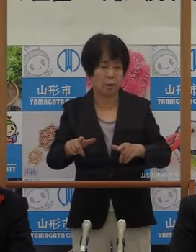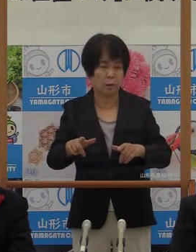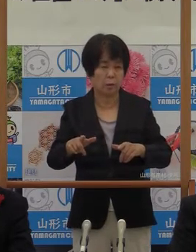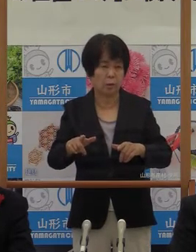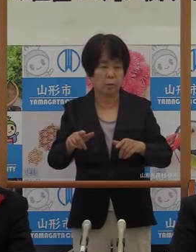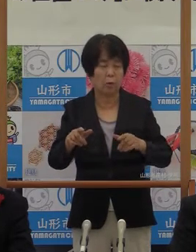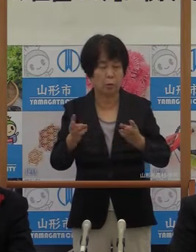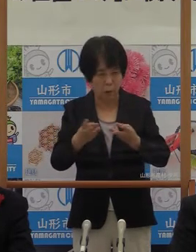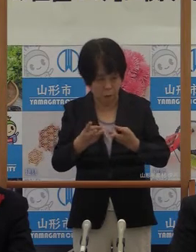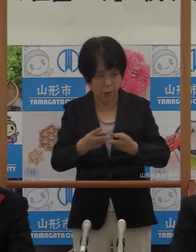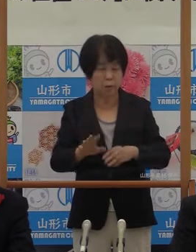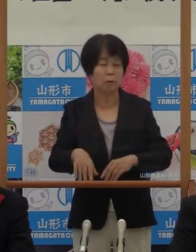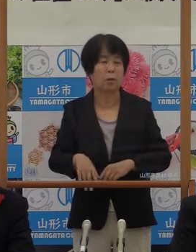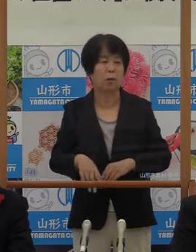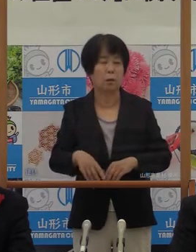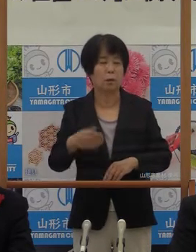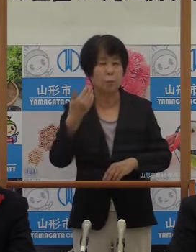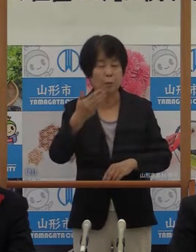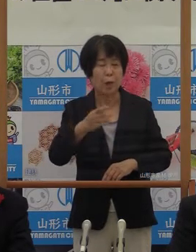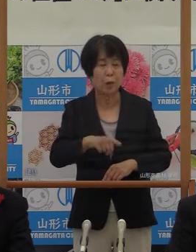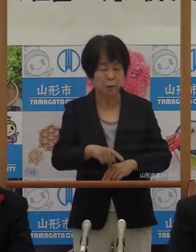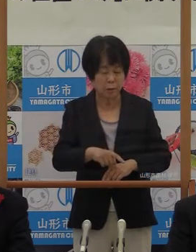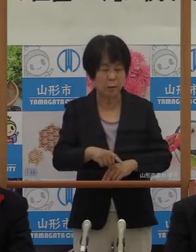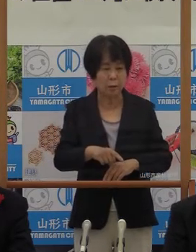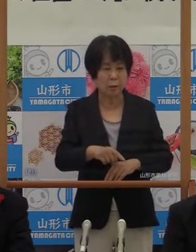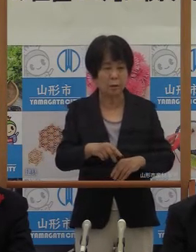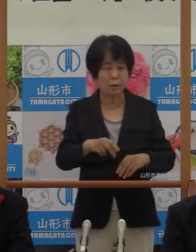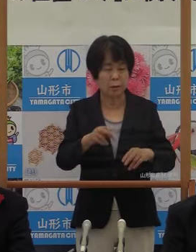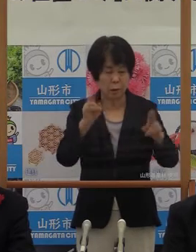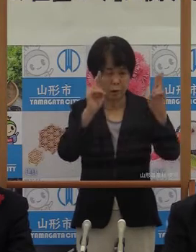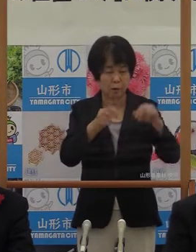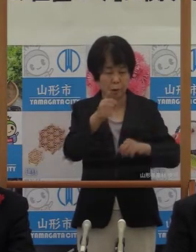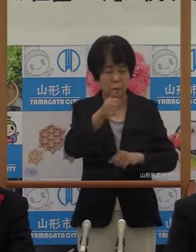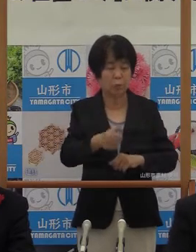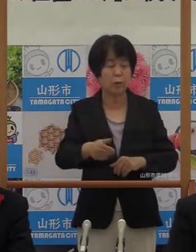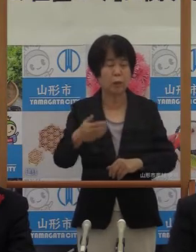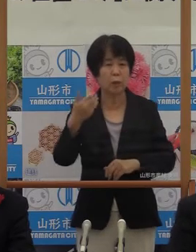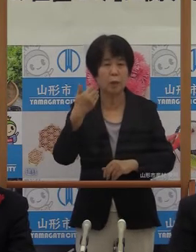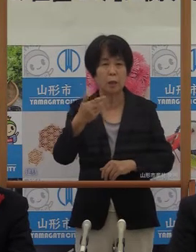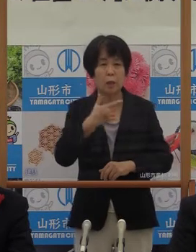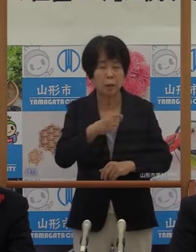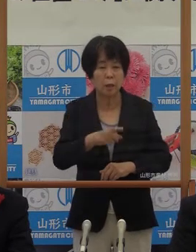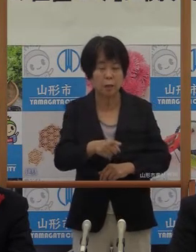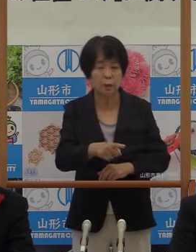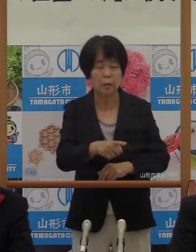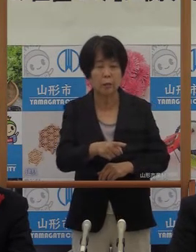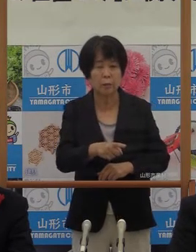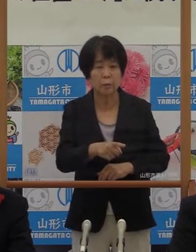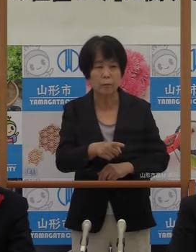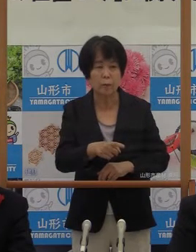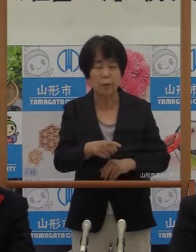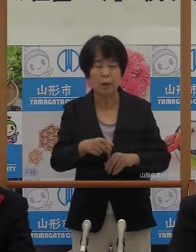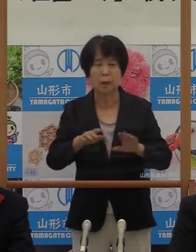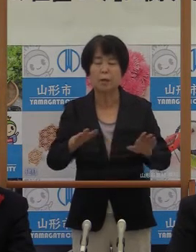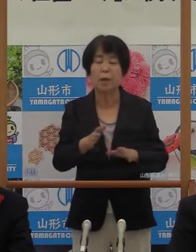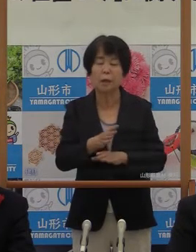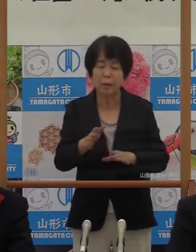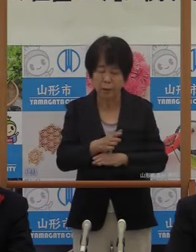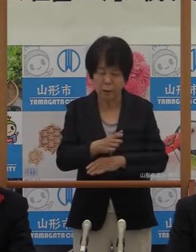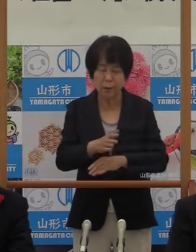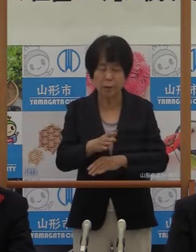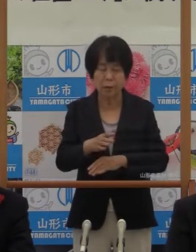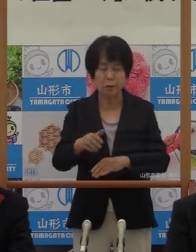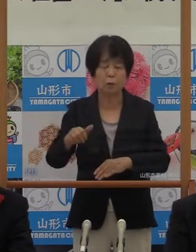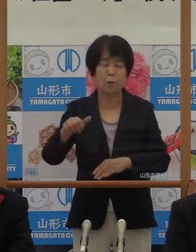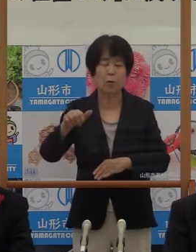ありがとうございます。あ、すいません、あと沢谷社長にお伺いしたいんですけども、まあ、最近ですね、まあ、やたら漬けさんなんかがそう